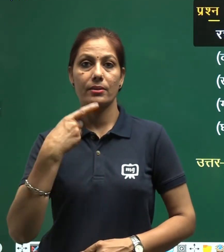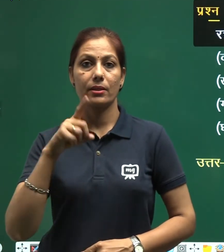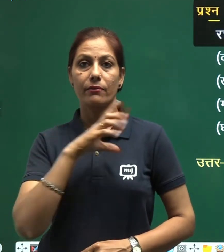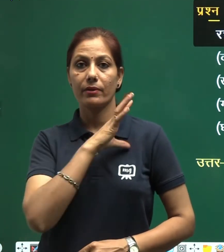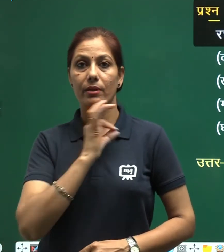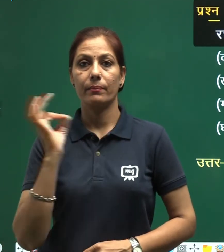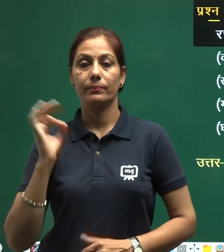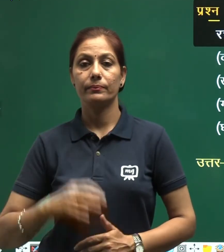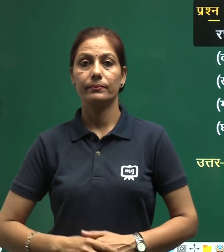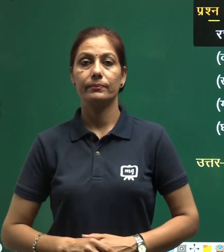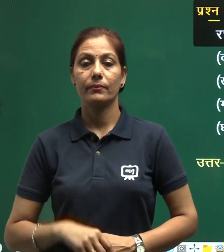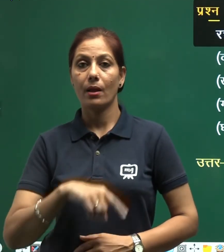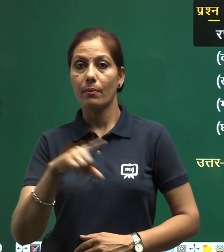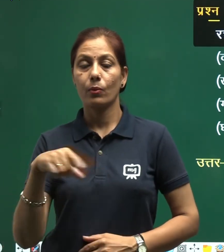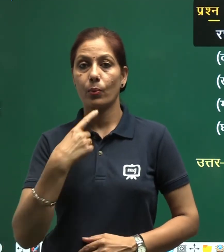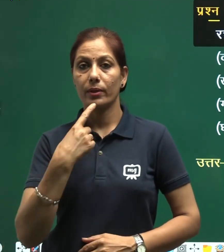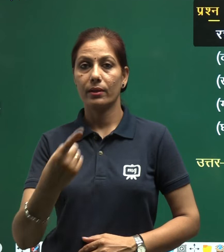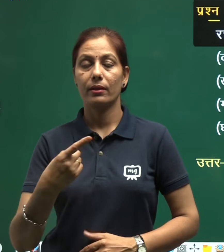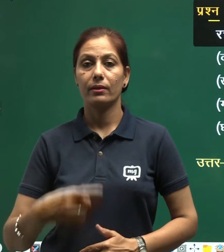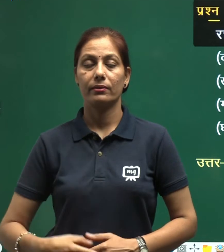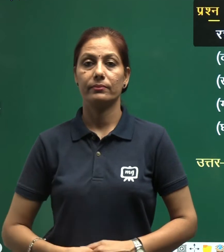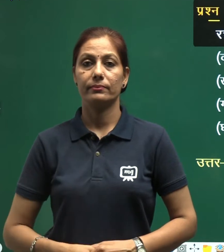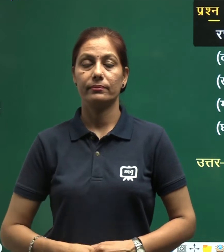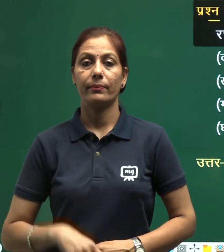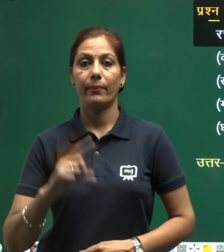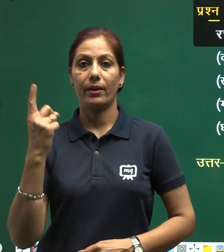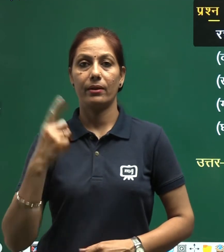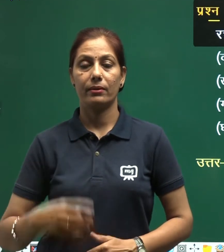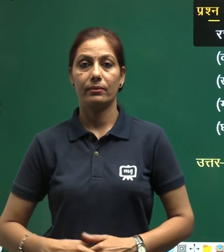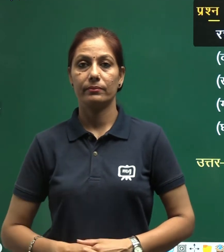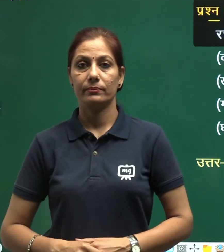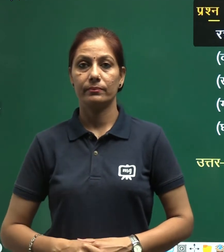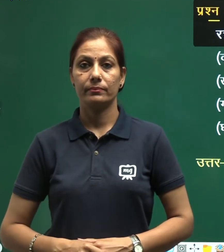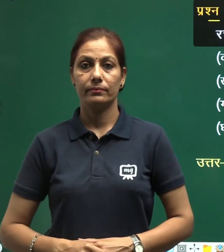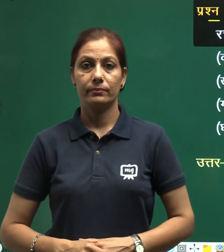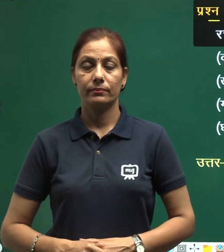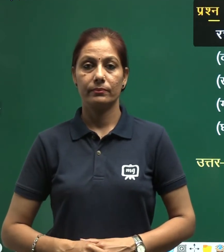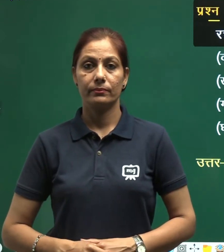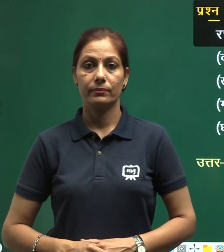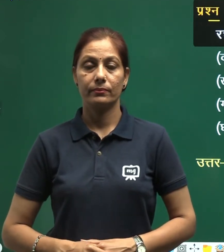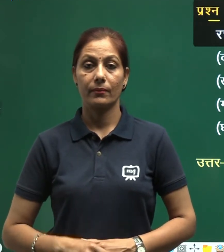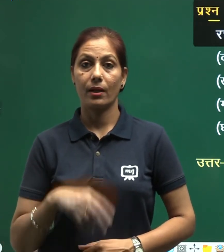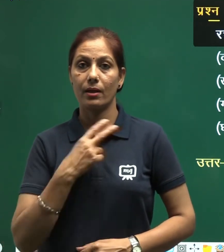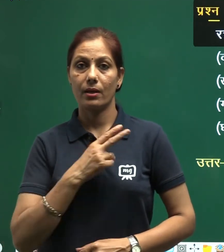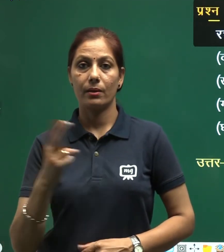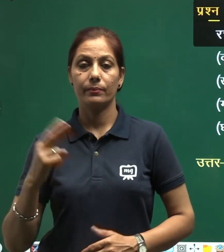विकल्प आपको बताना है। पहला, शिव शंभू के